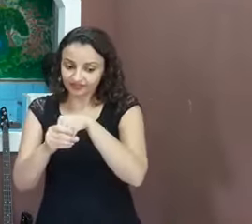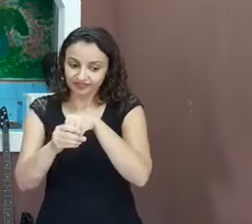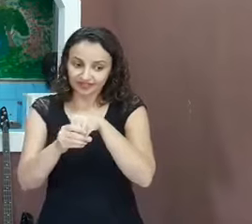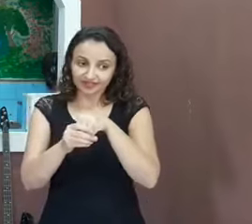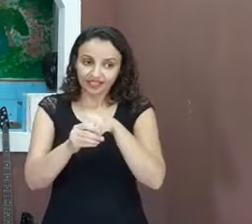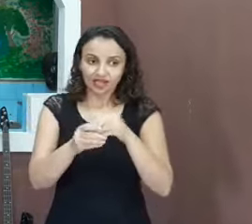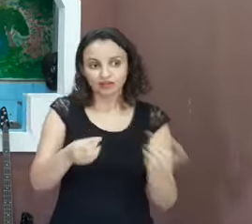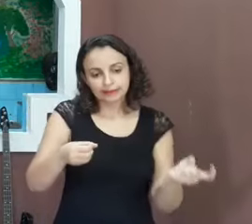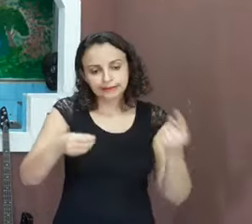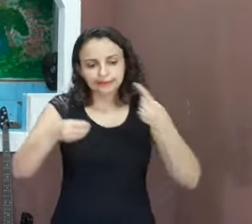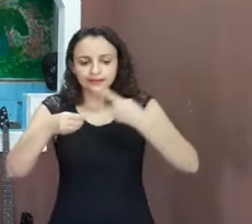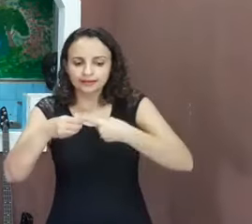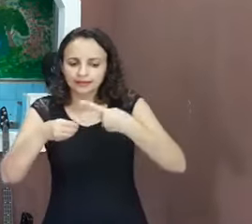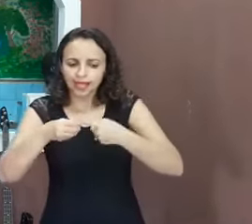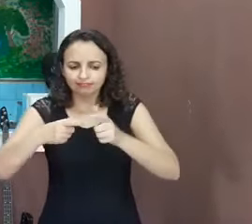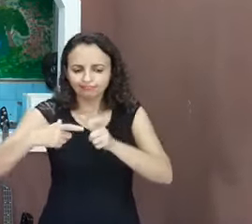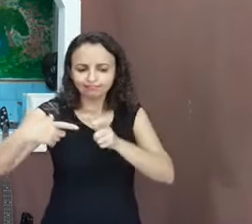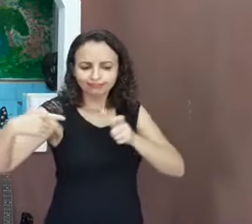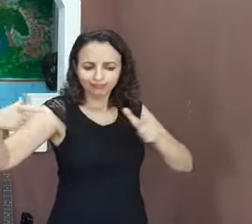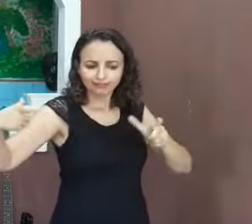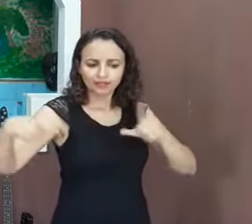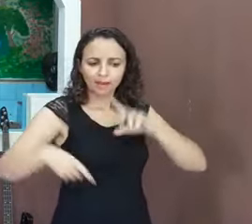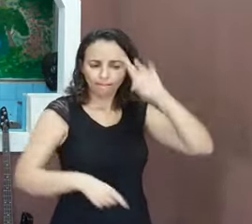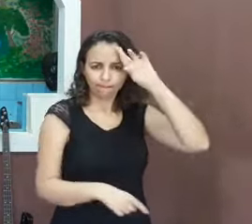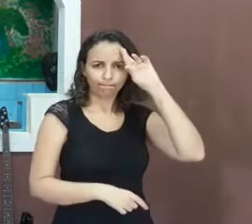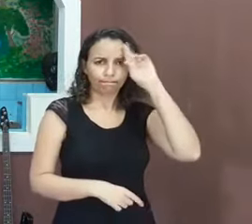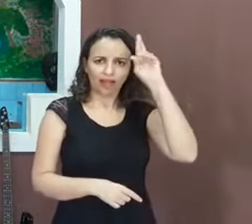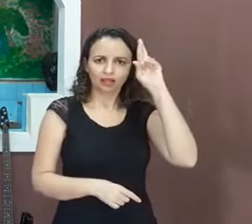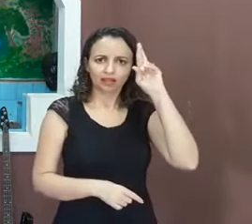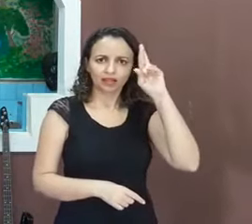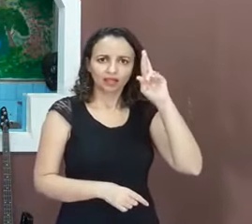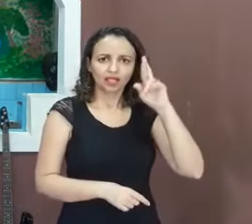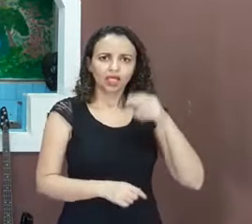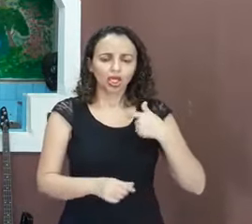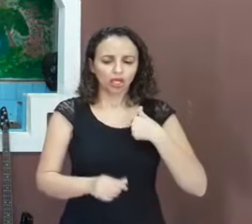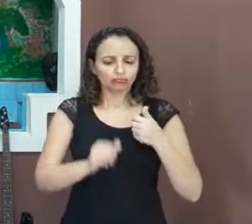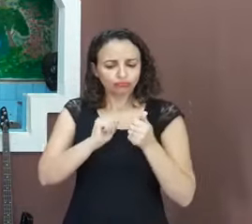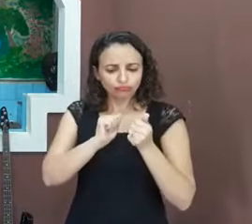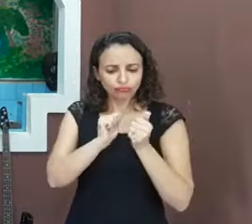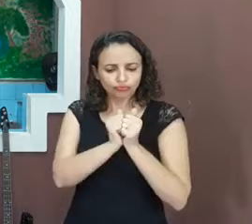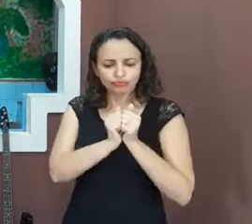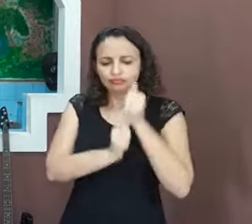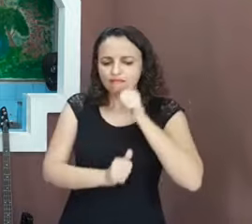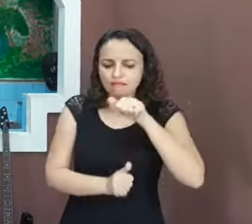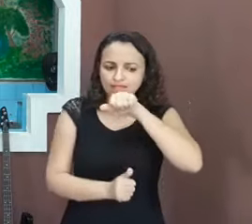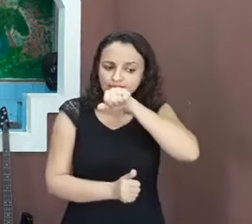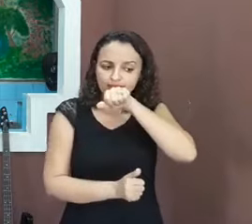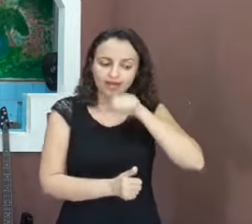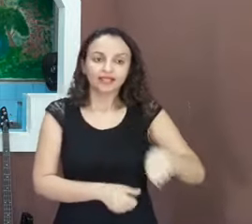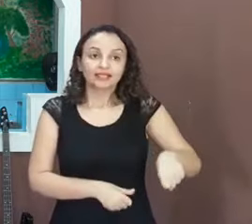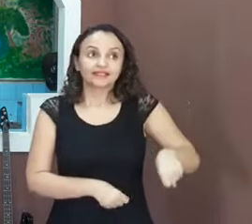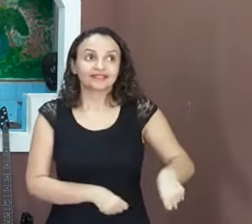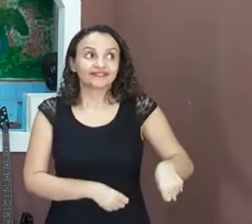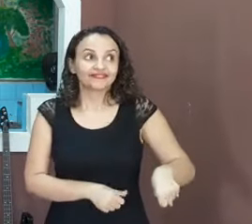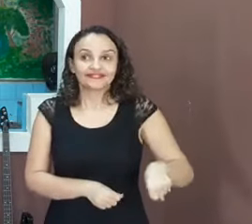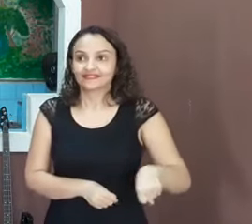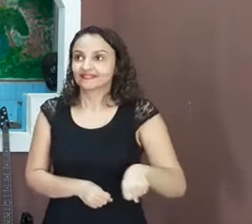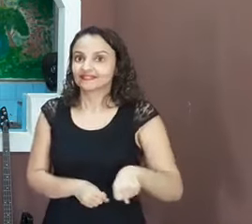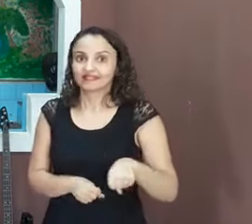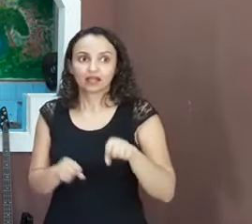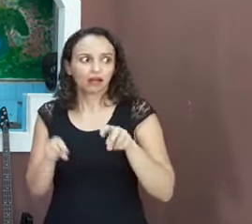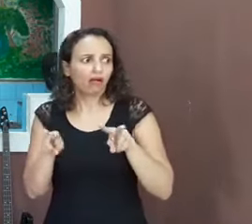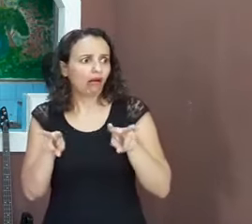maior, onde era o escritório do patrão, e eu fui com a minha mãe, e eu de mãos dadas ali, e entramos na sala com um monte